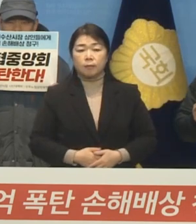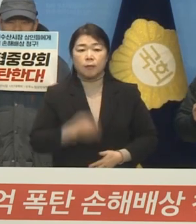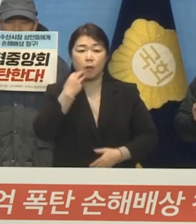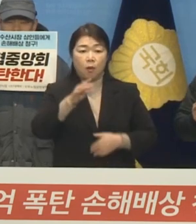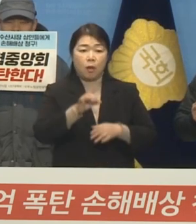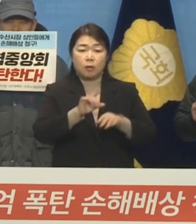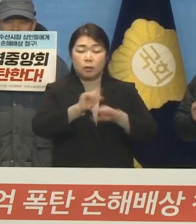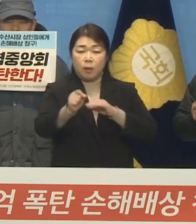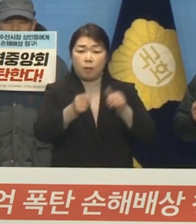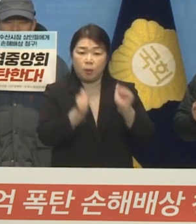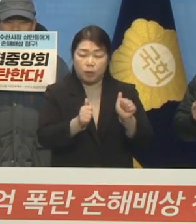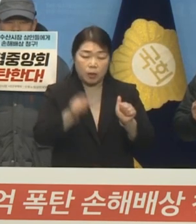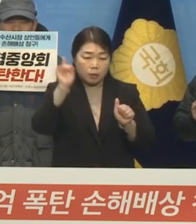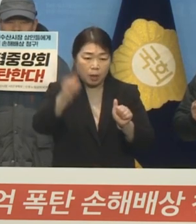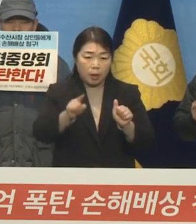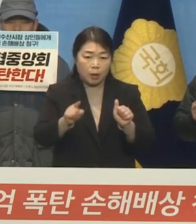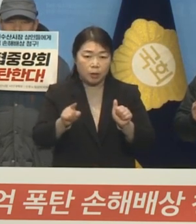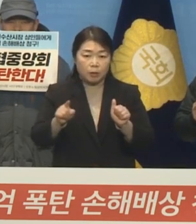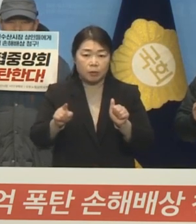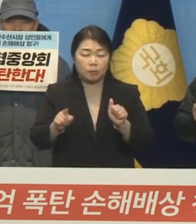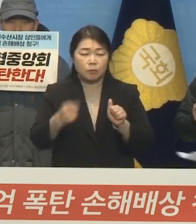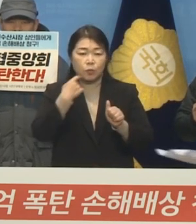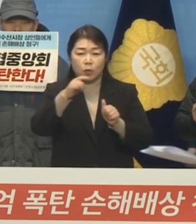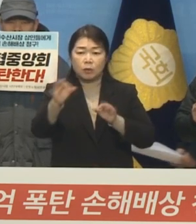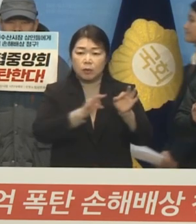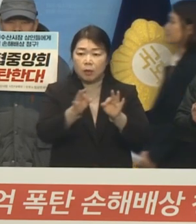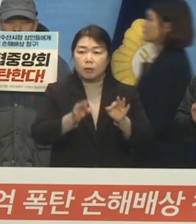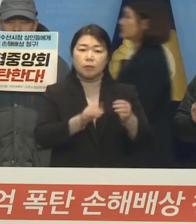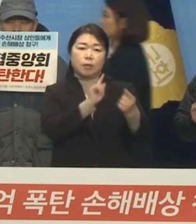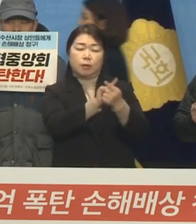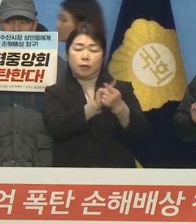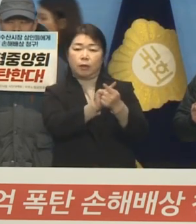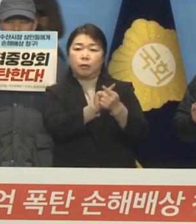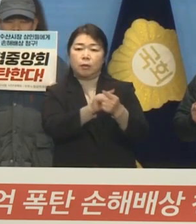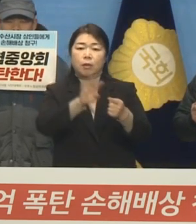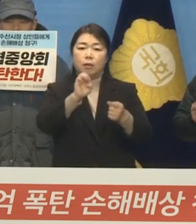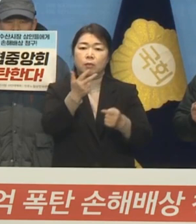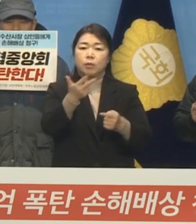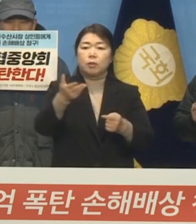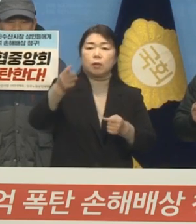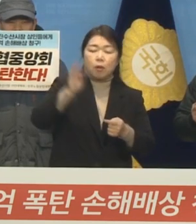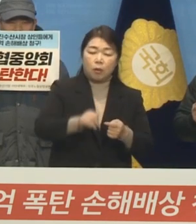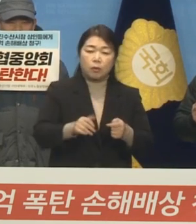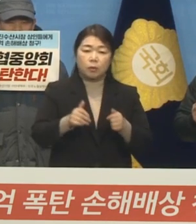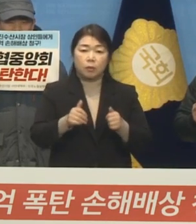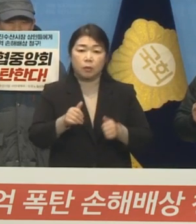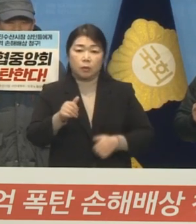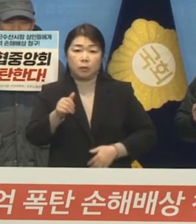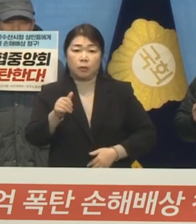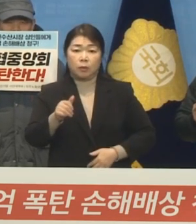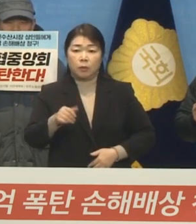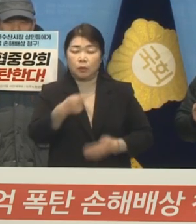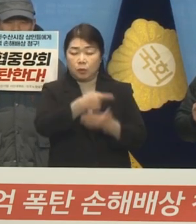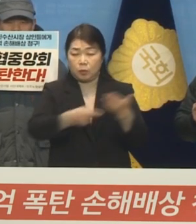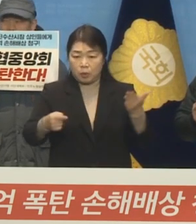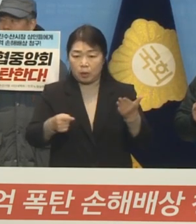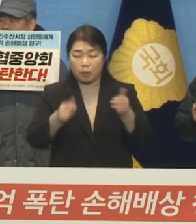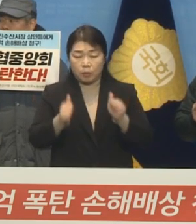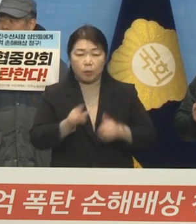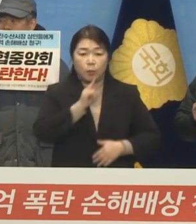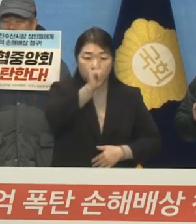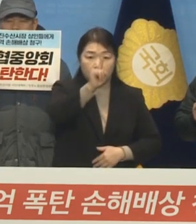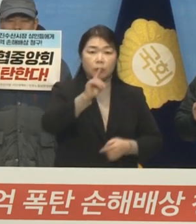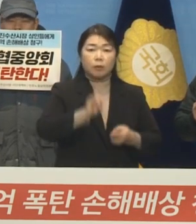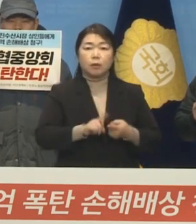서울지방법원에서는 내일 수협 측이 구 노량진 수산시장 상인들에게 청구한 47억 손해배소